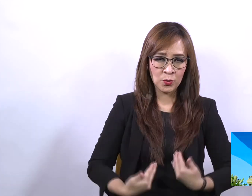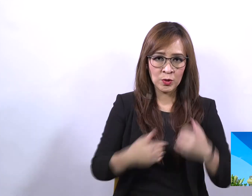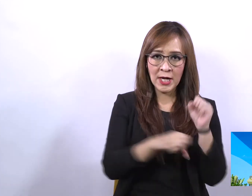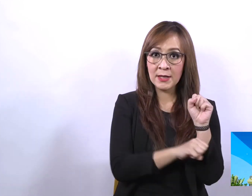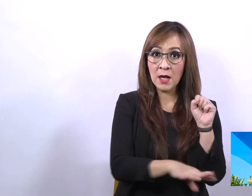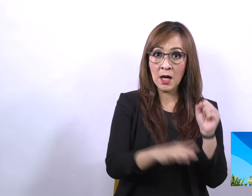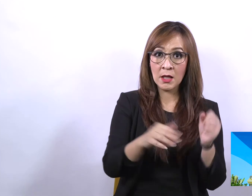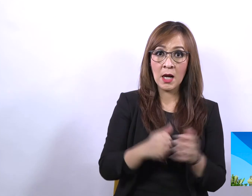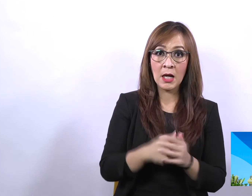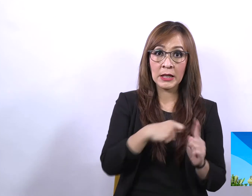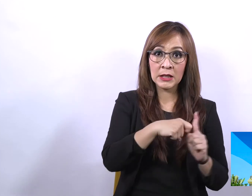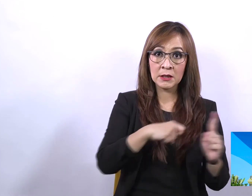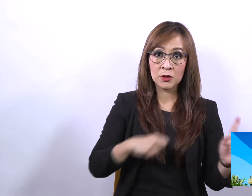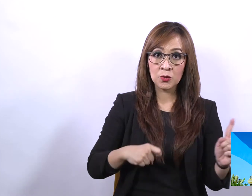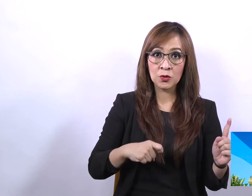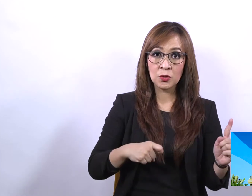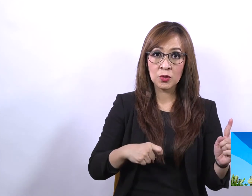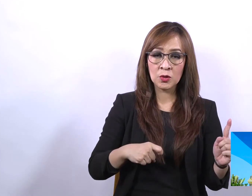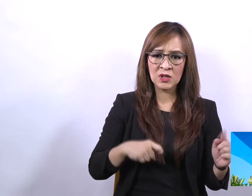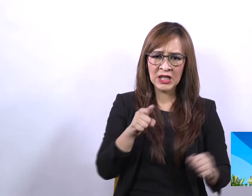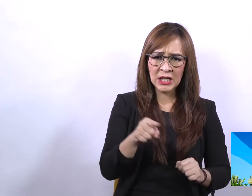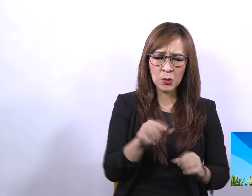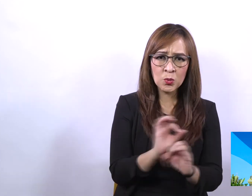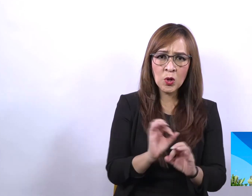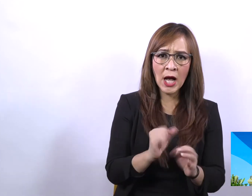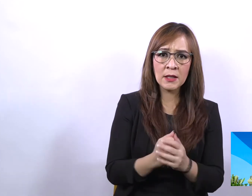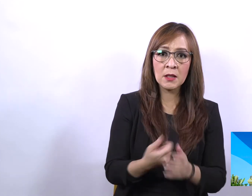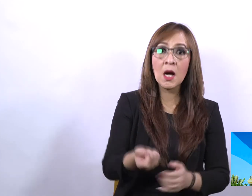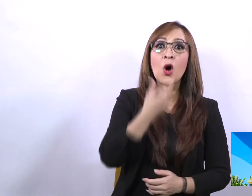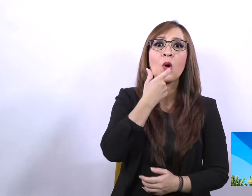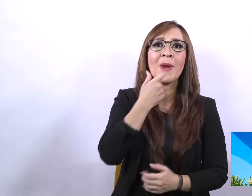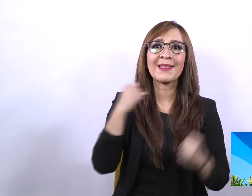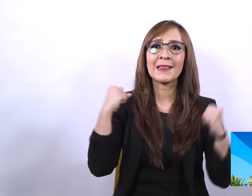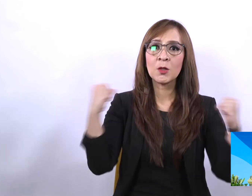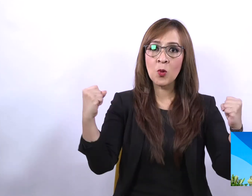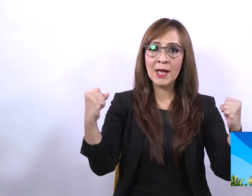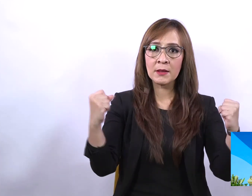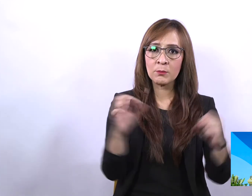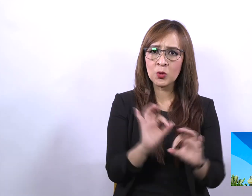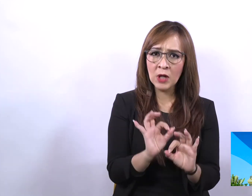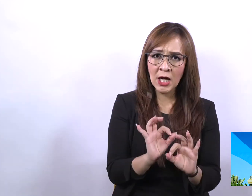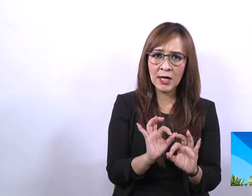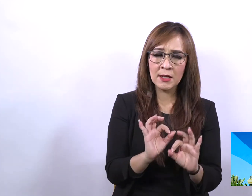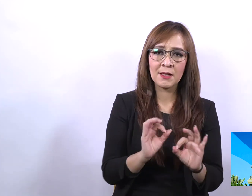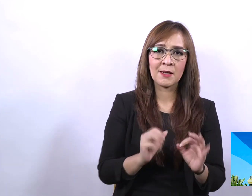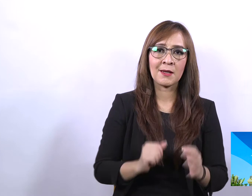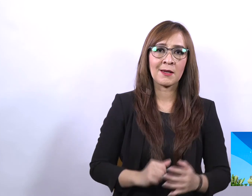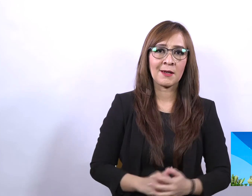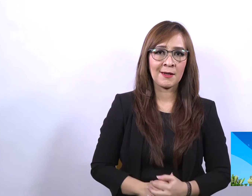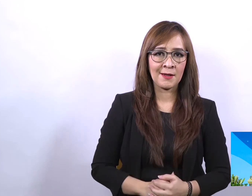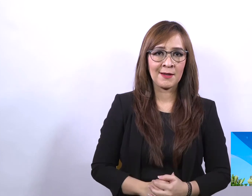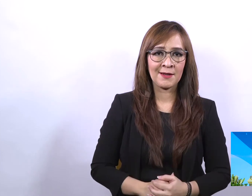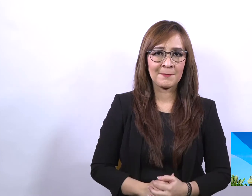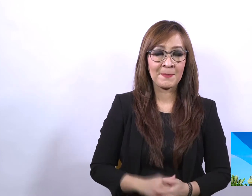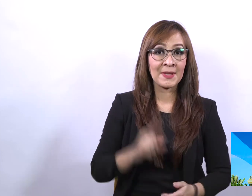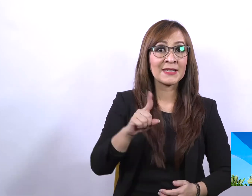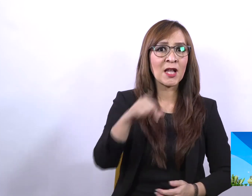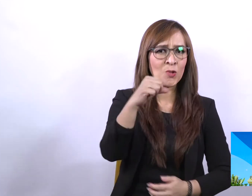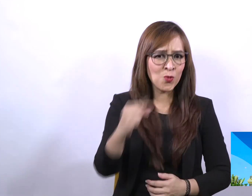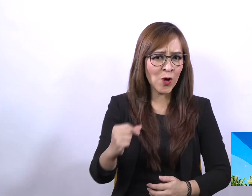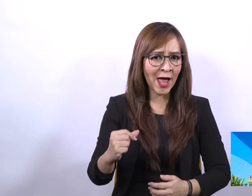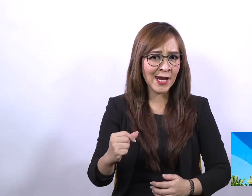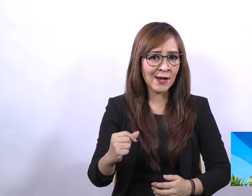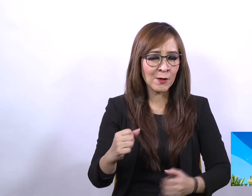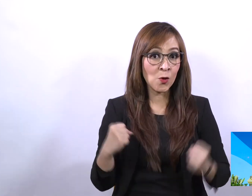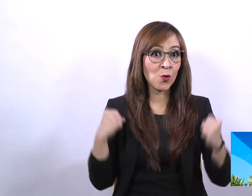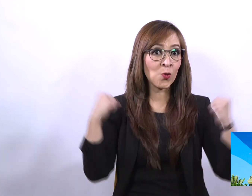Hai tubuh dan darah Kristus bukan obat kuat bukan bercerai sudah minum ah anggur dan roti ah sebulan di